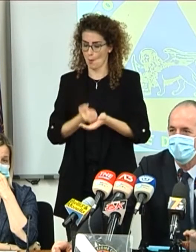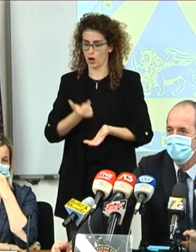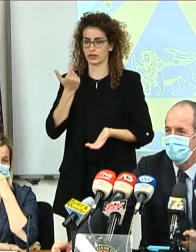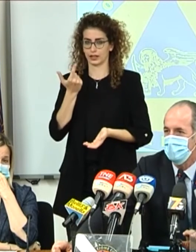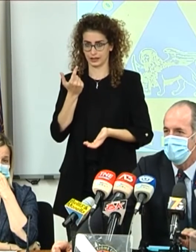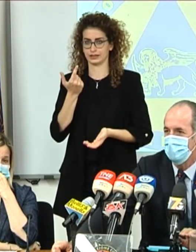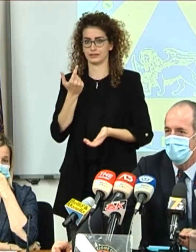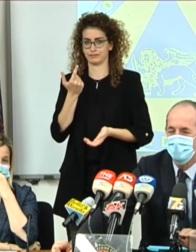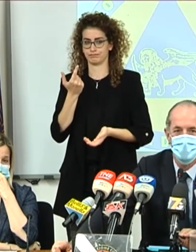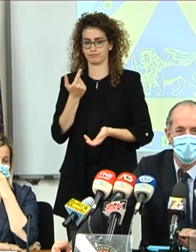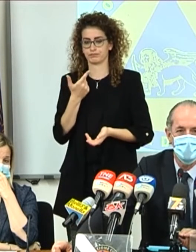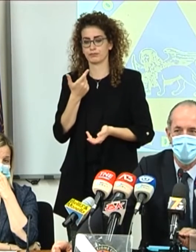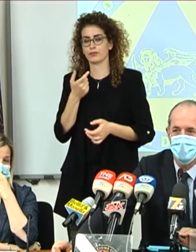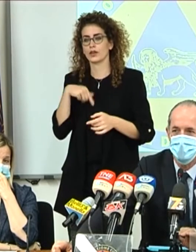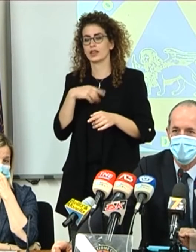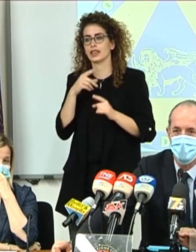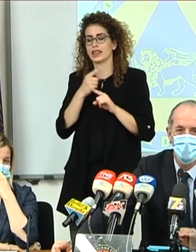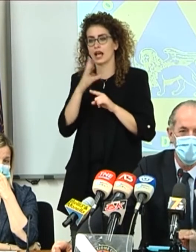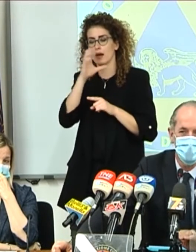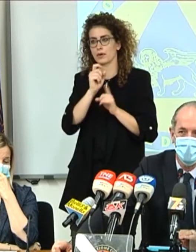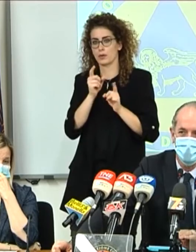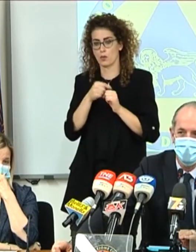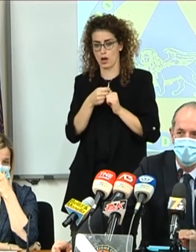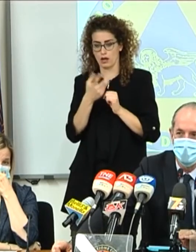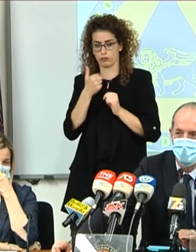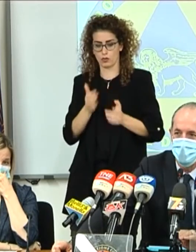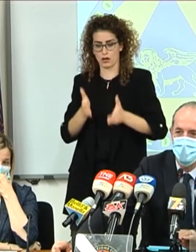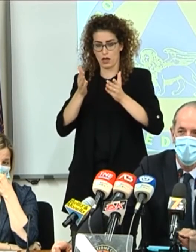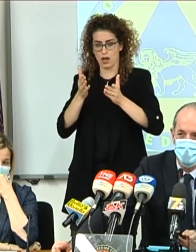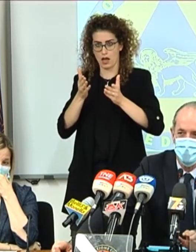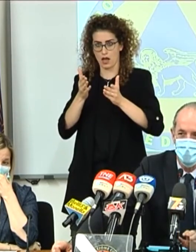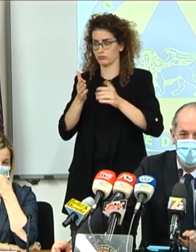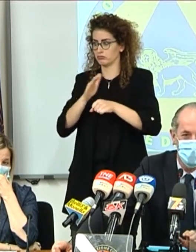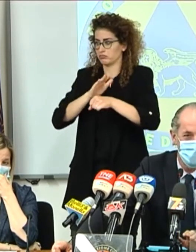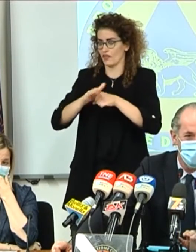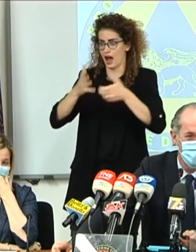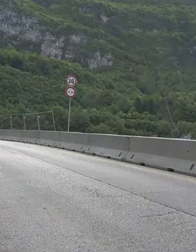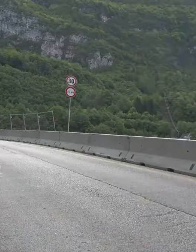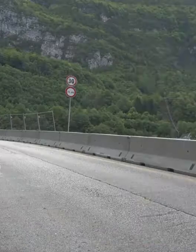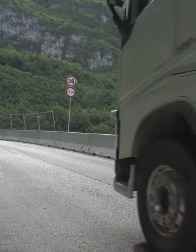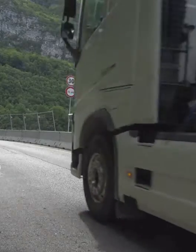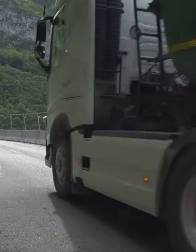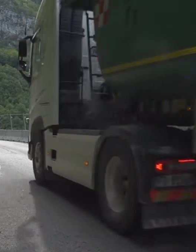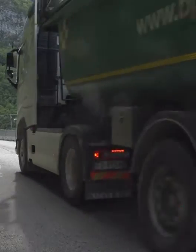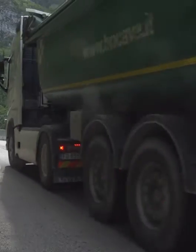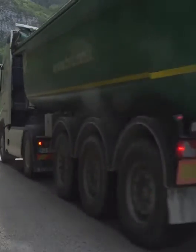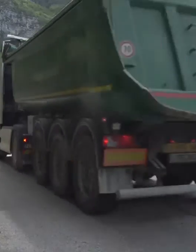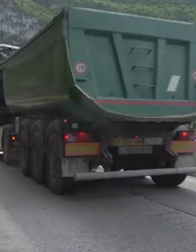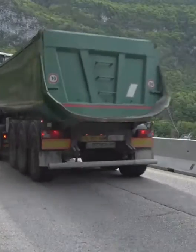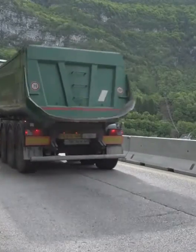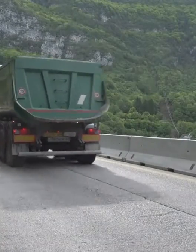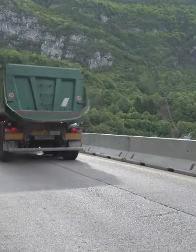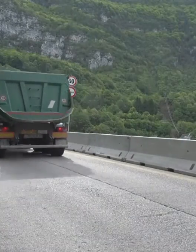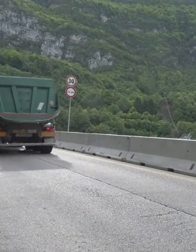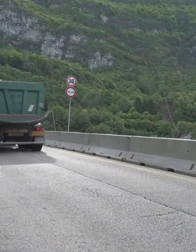si tratta di capire se le vuole lasciarsi le vogliamo lasciare completate in corso di completamento per il 2026 di